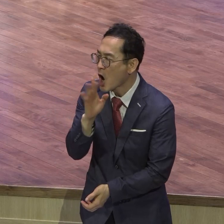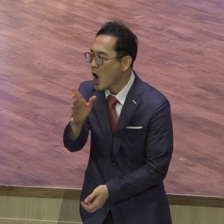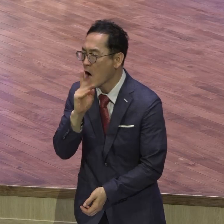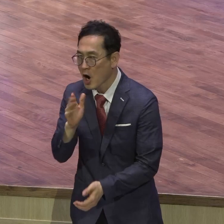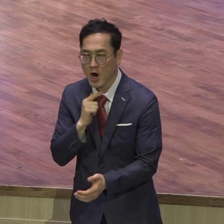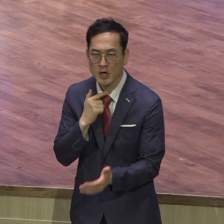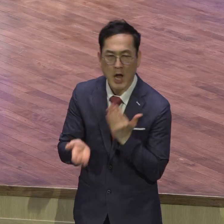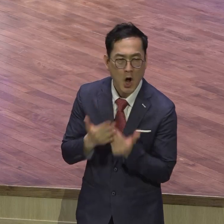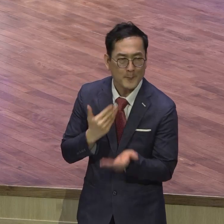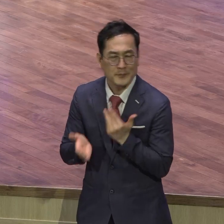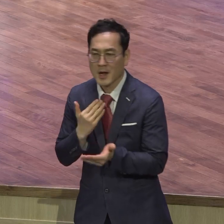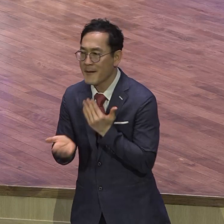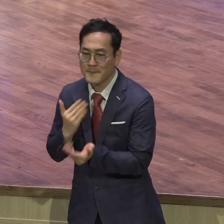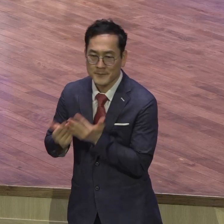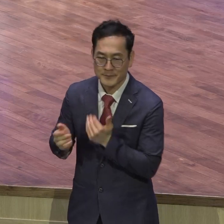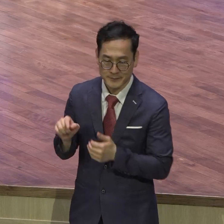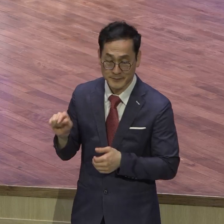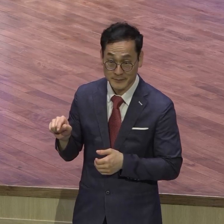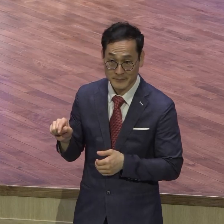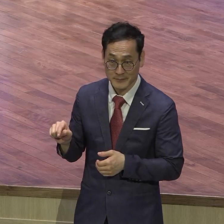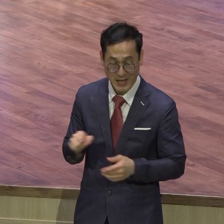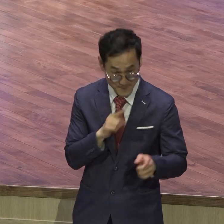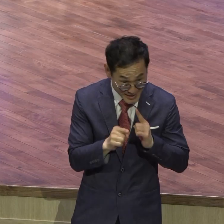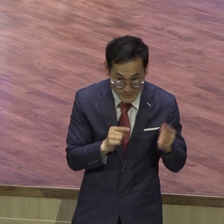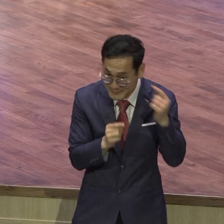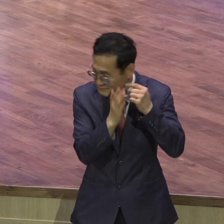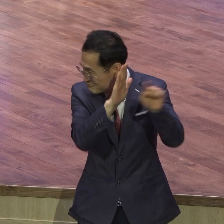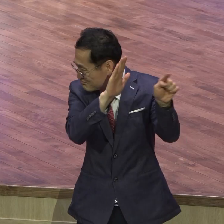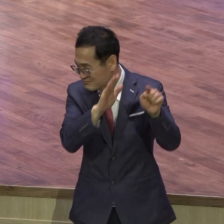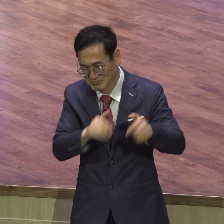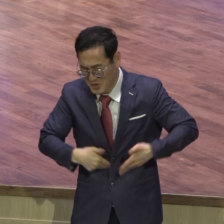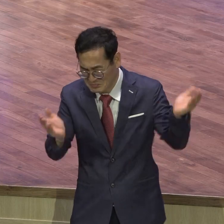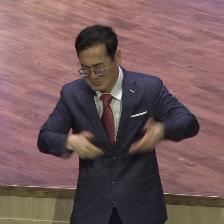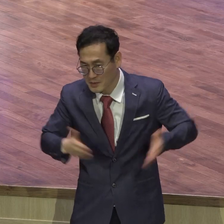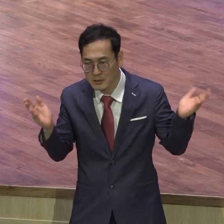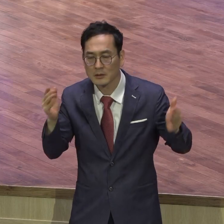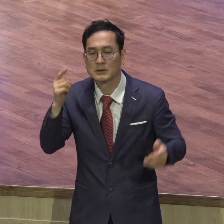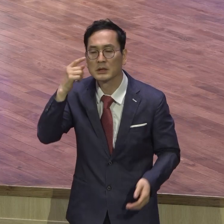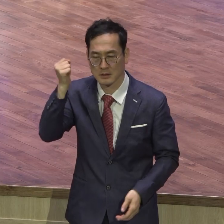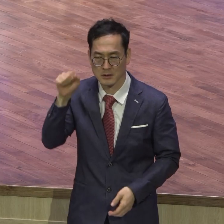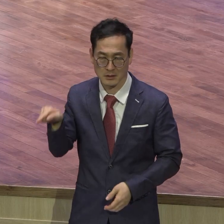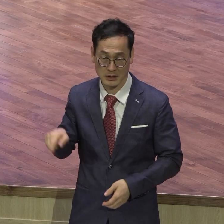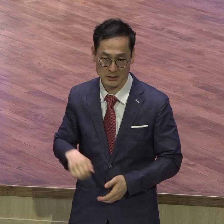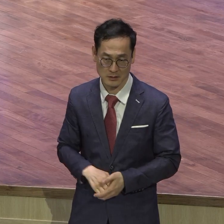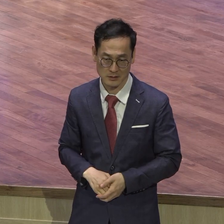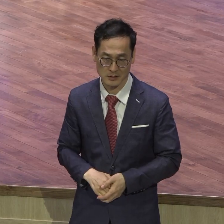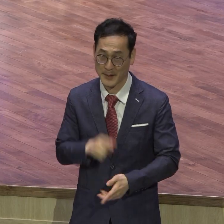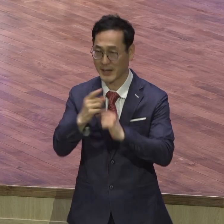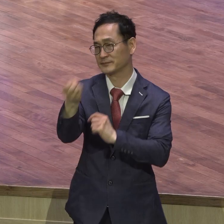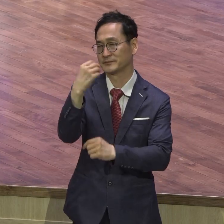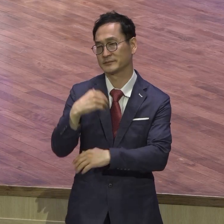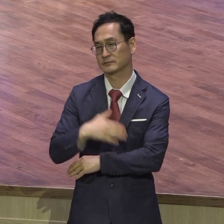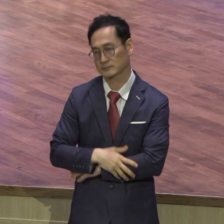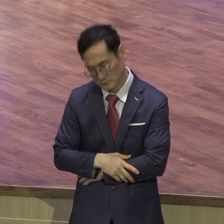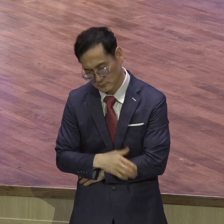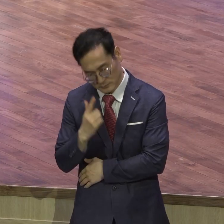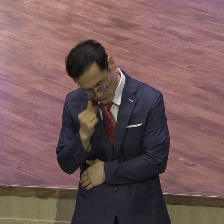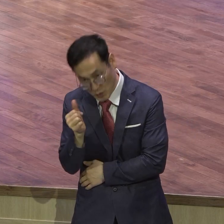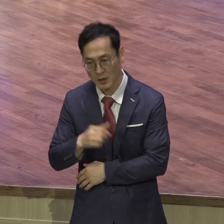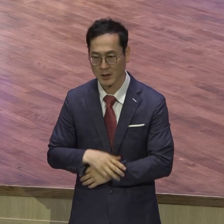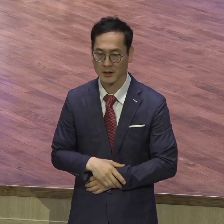처음 한 사람들의 특징이 뭐냐 말씀을 안 들어요 말씀 듣는 시간에 다 졸아요 내가 그걸 많이